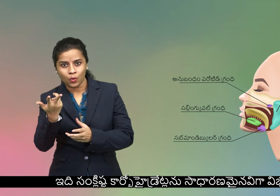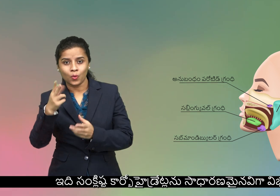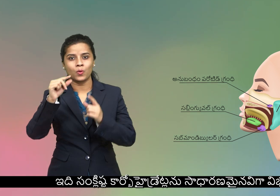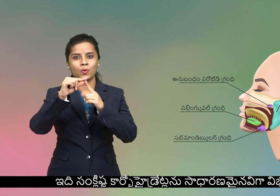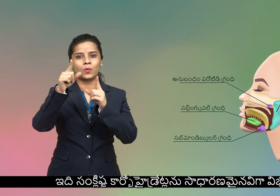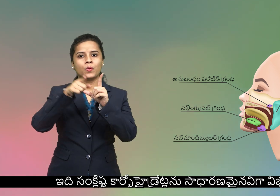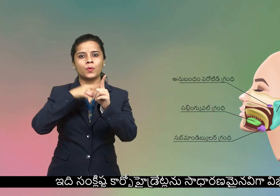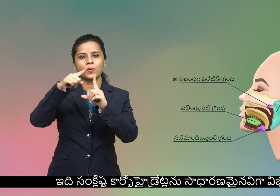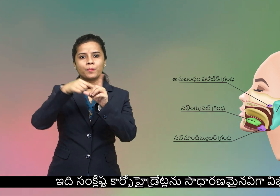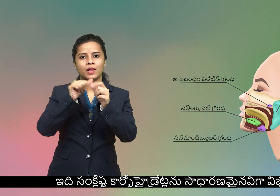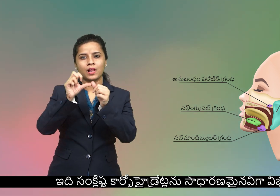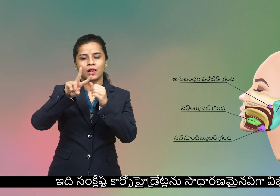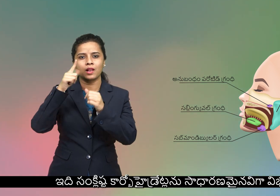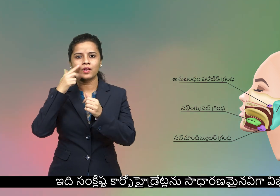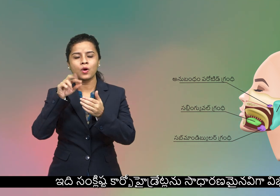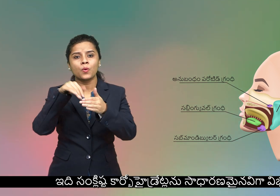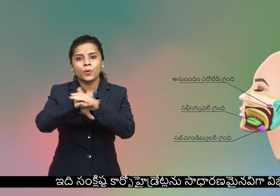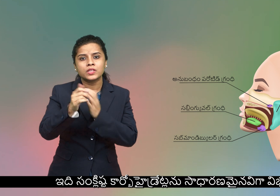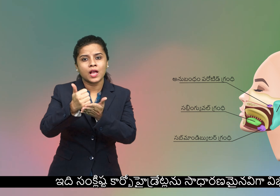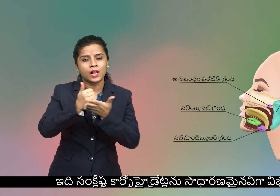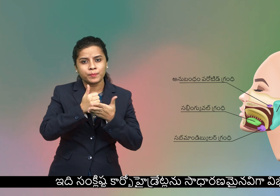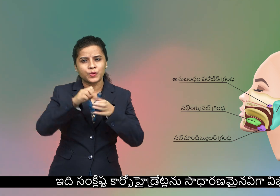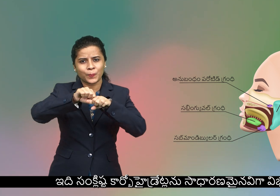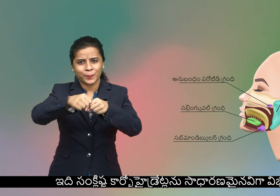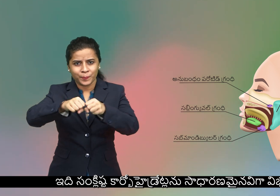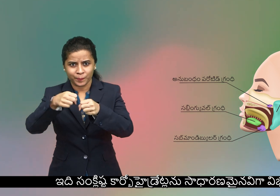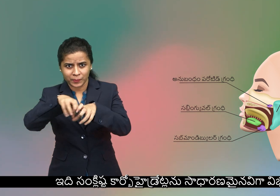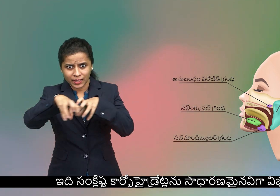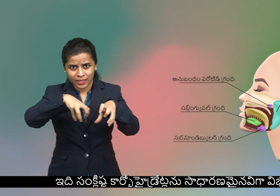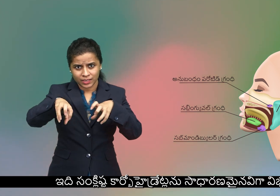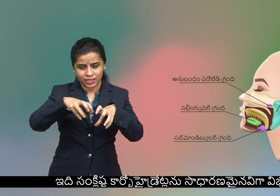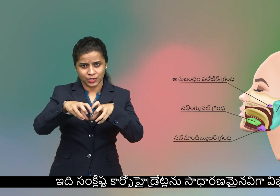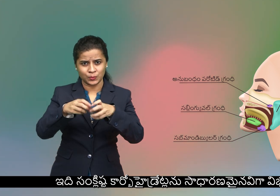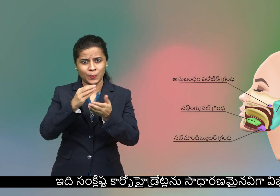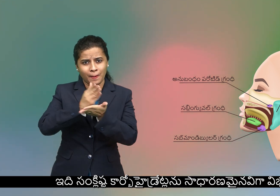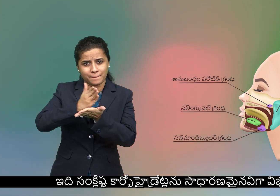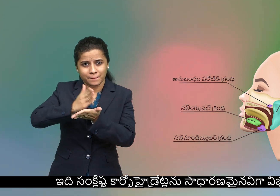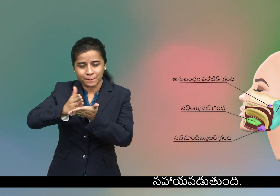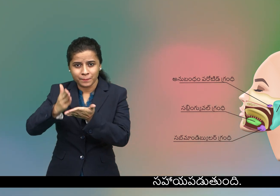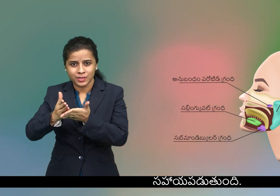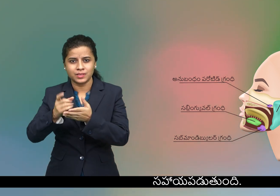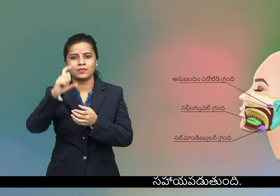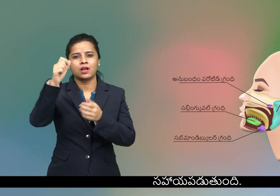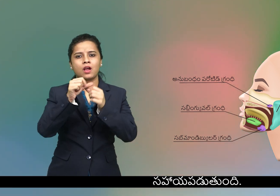ఇది సంక్లిష్ట కార్బోహైడ్రేట్లను సాధారణమైనవిగా విభజించడంలో సహాయపడుతుంది.